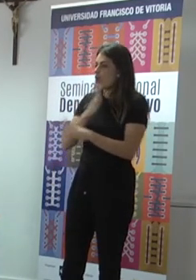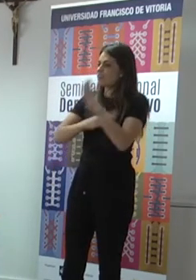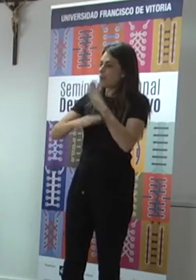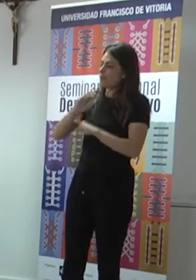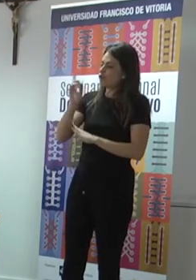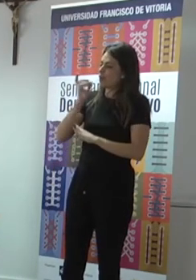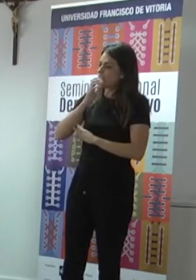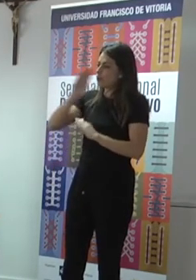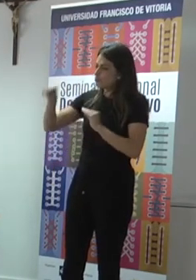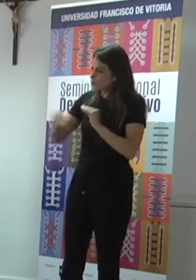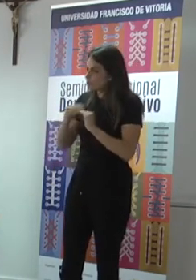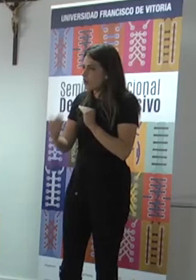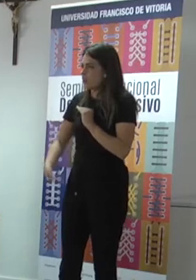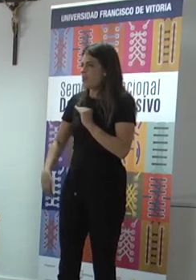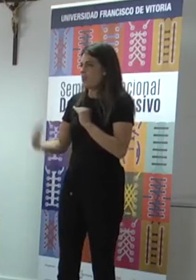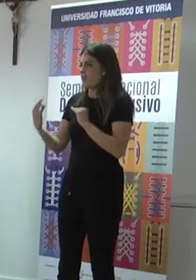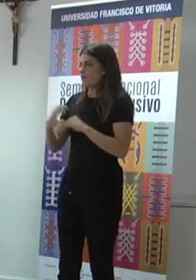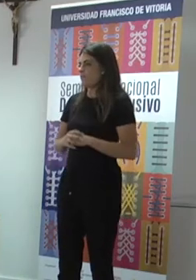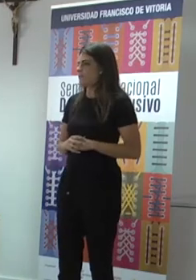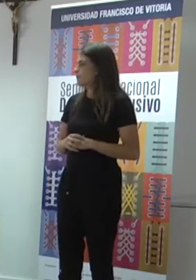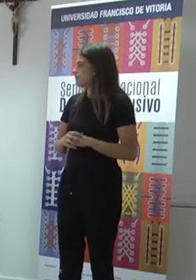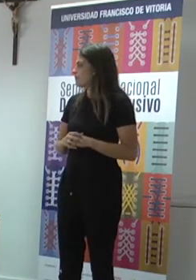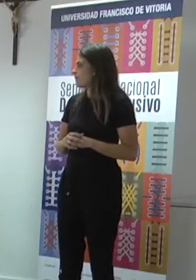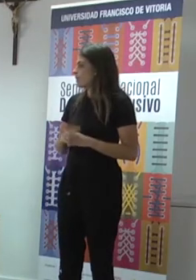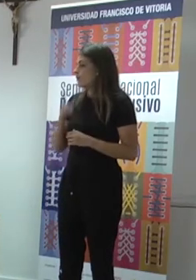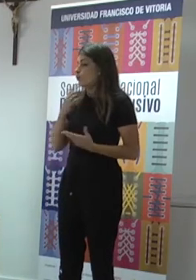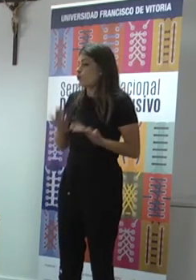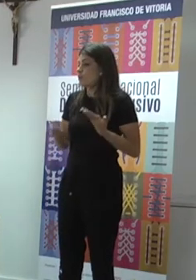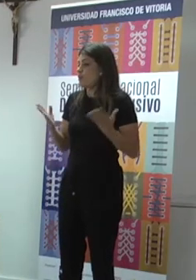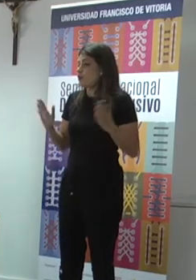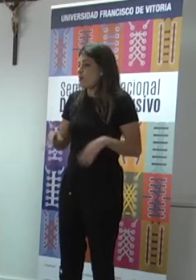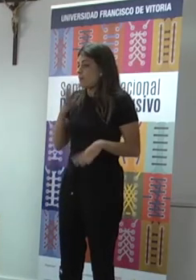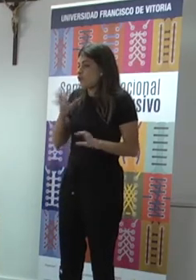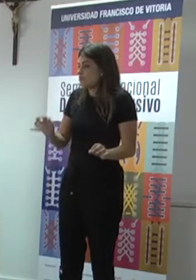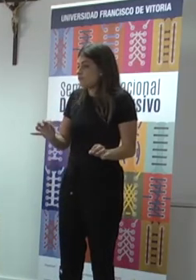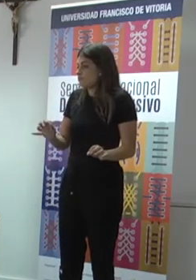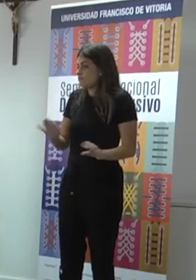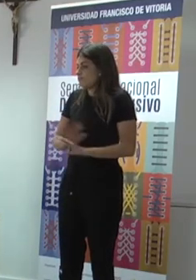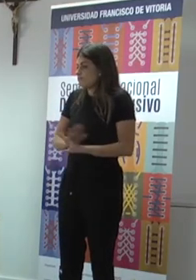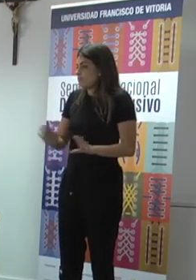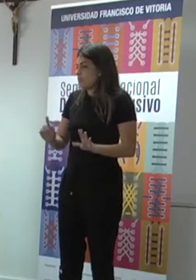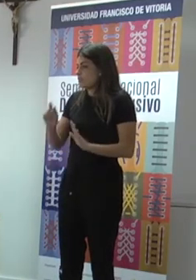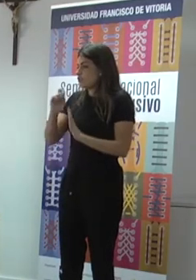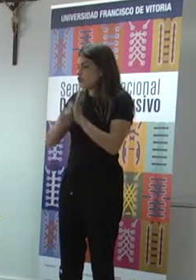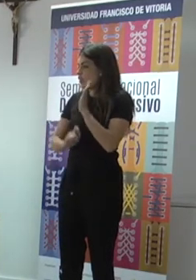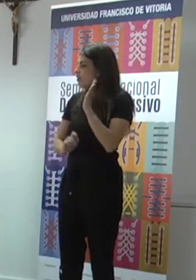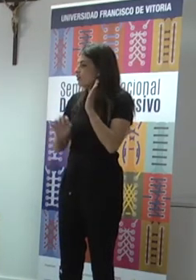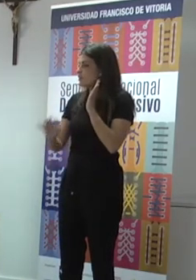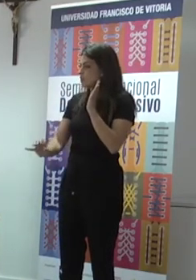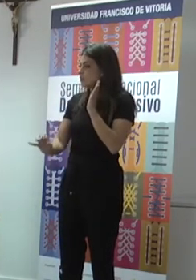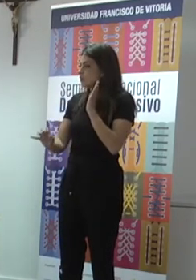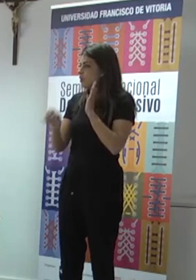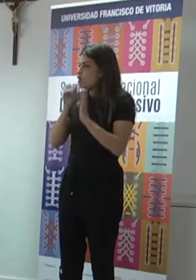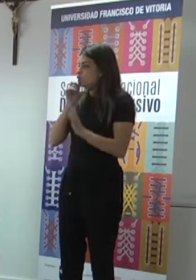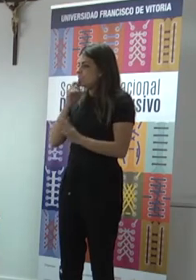solamente de este. Es un dedito, ¿no? Efectivamente. Es que es injusto, pero es así, es... Sí, nos pasa con